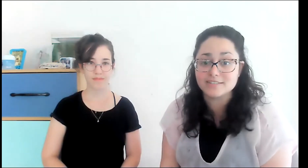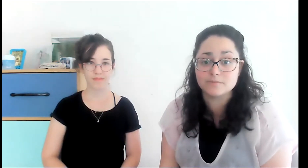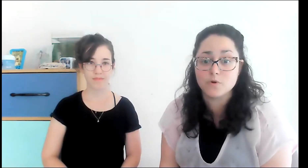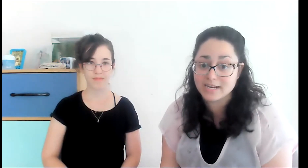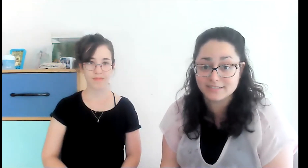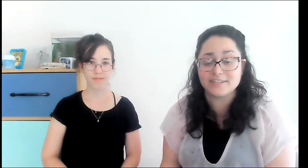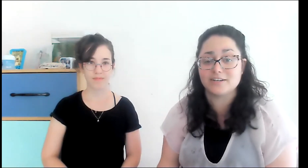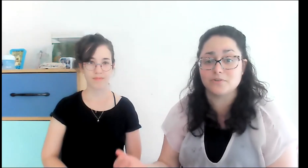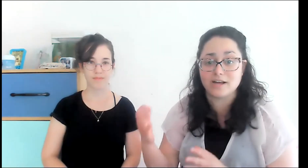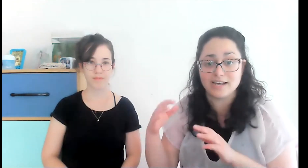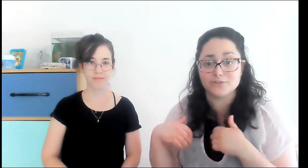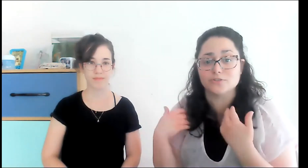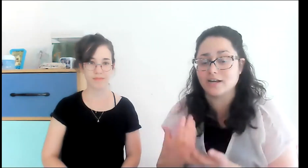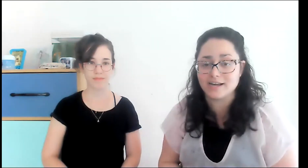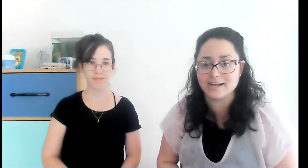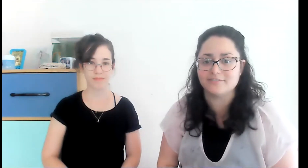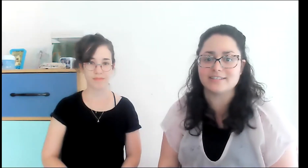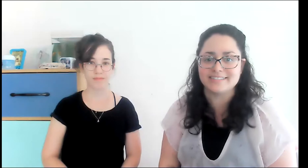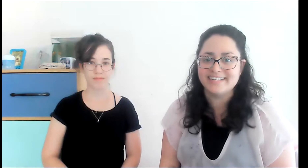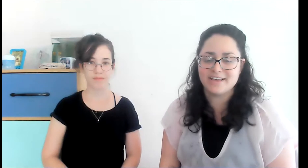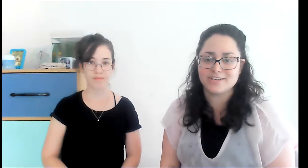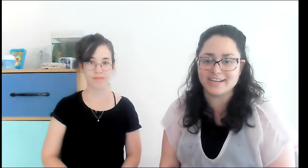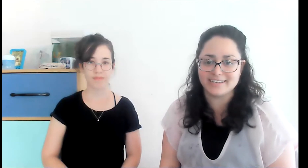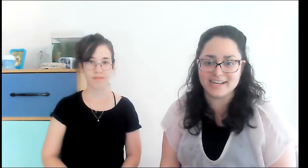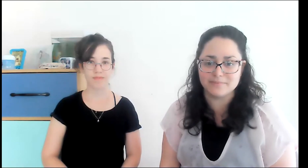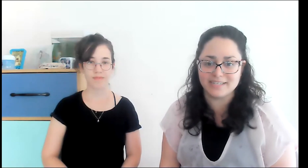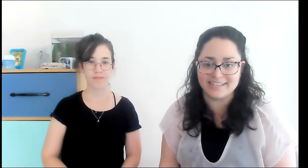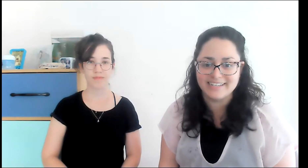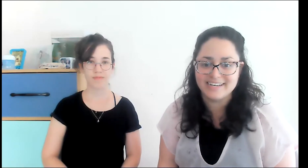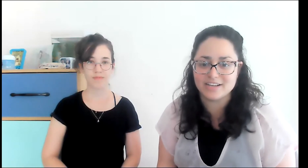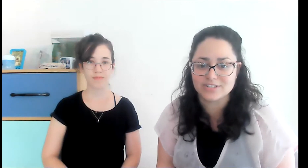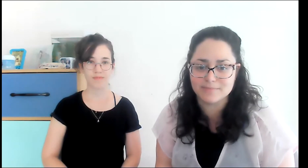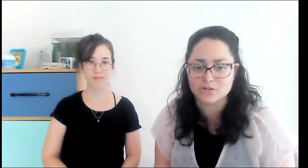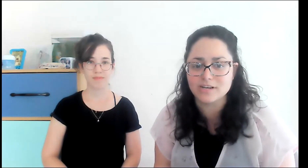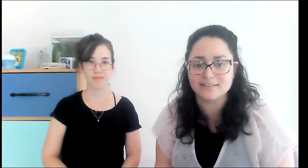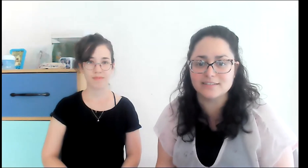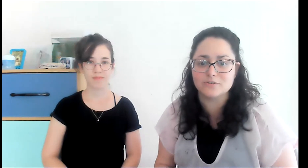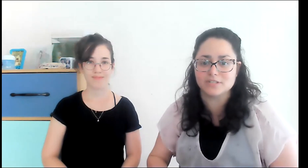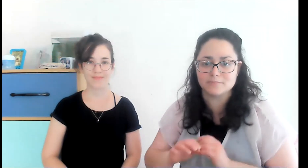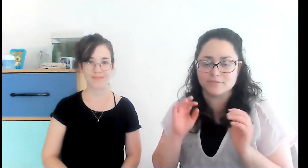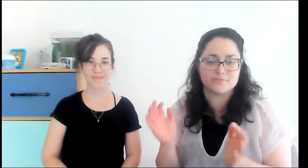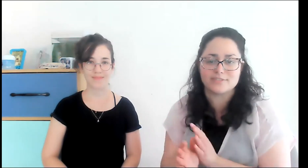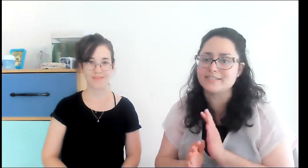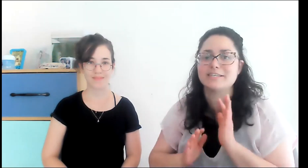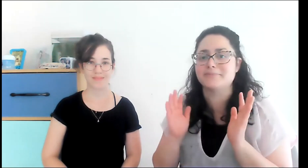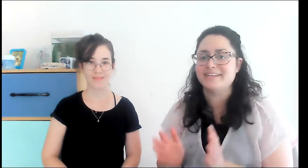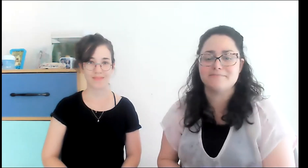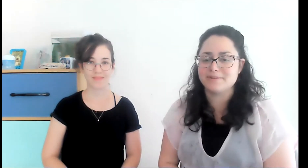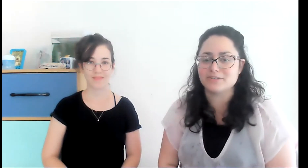הזה מוקלט ואנחנו נוכל להעלות אותו אחר כך, ואז אפשר יהיה גם להשלים את הכל. אל תדאגו שאתם מפספסים, באמת